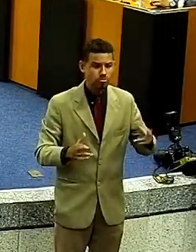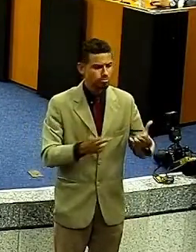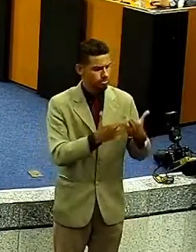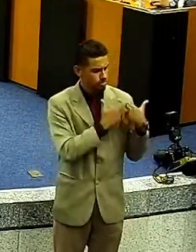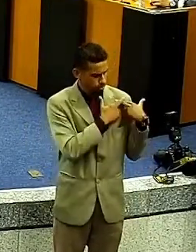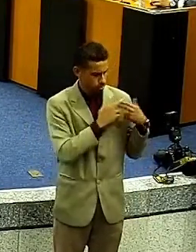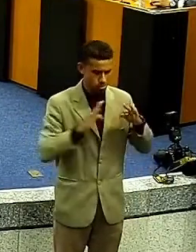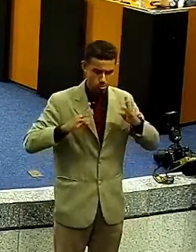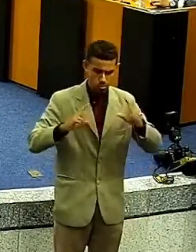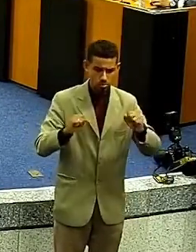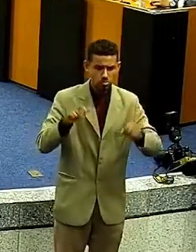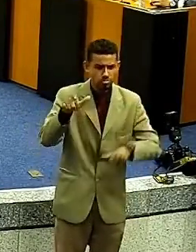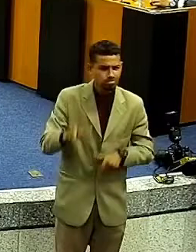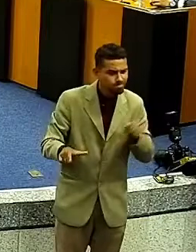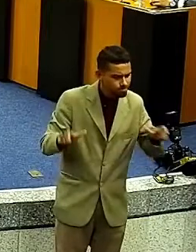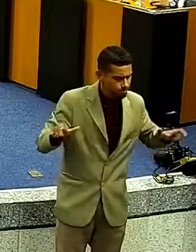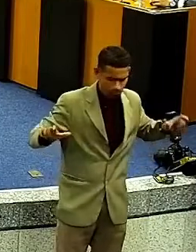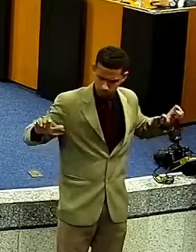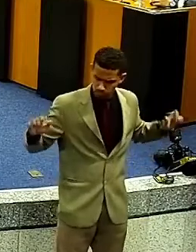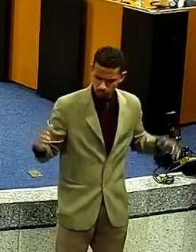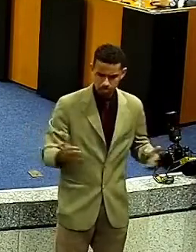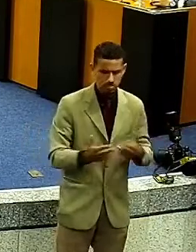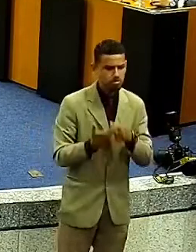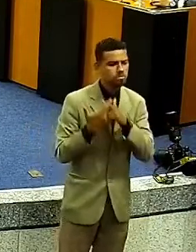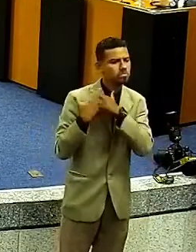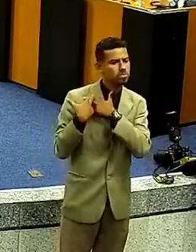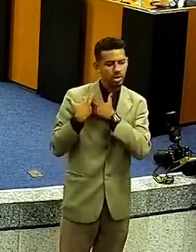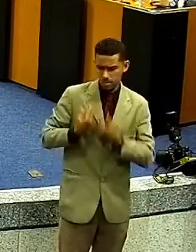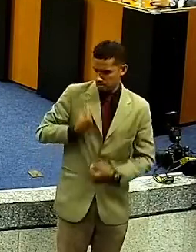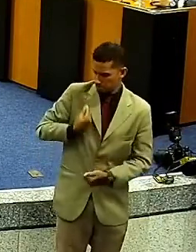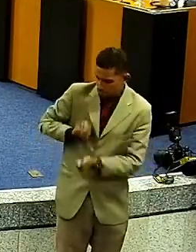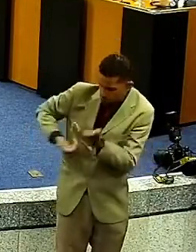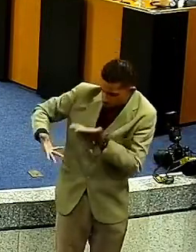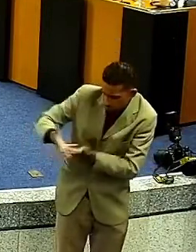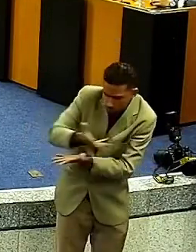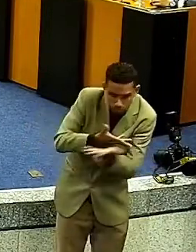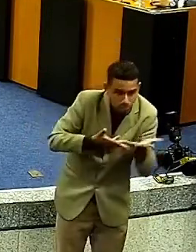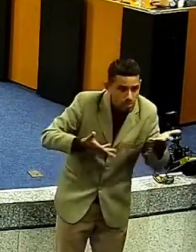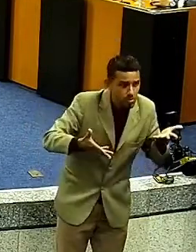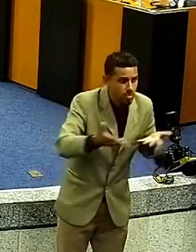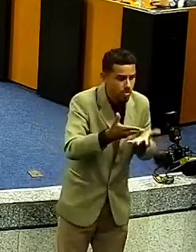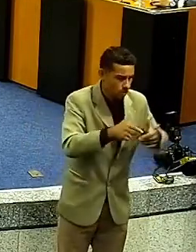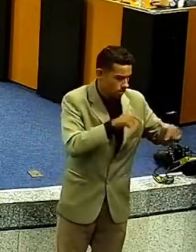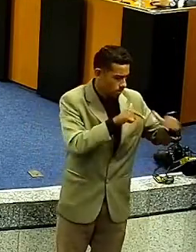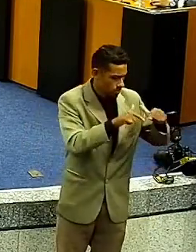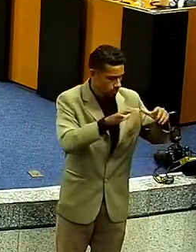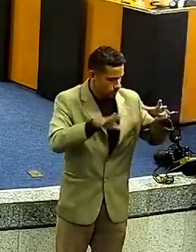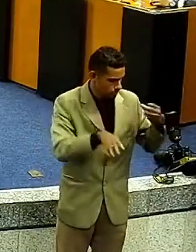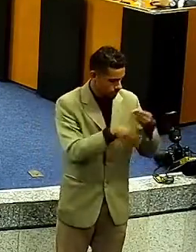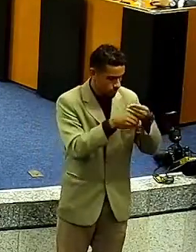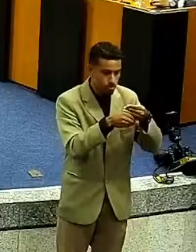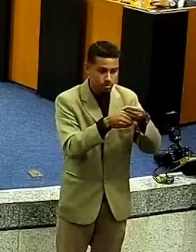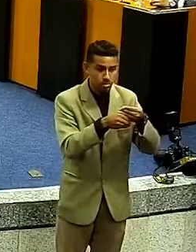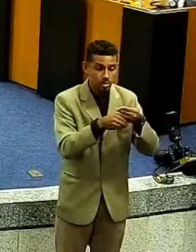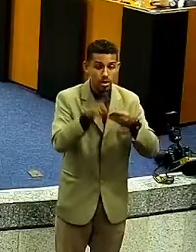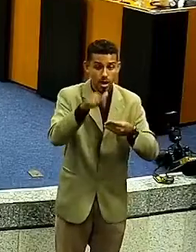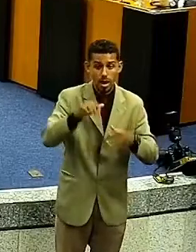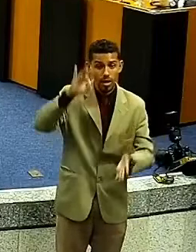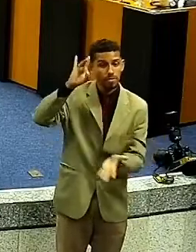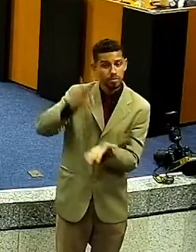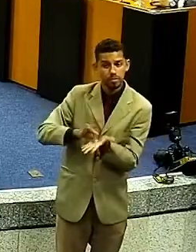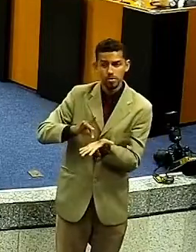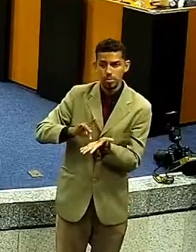o compromisso de todos os colegas que vivem na magistratura que trabalham na magistratura é